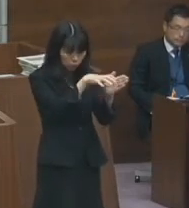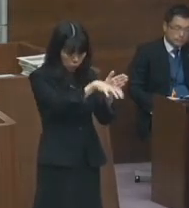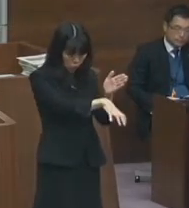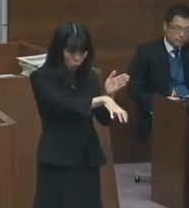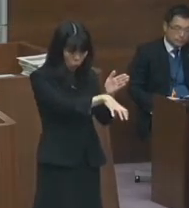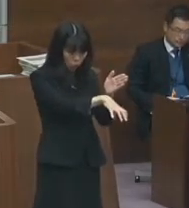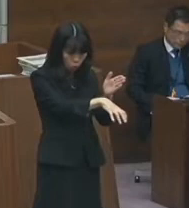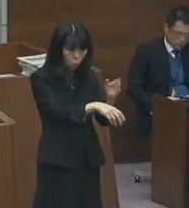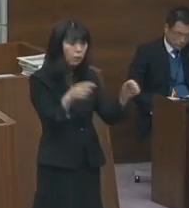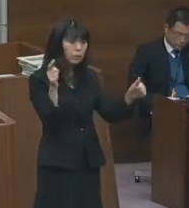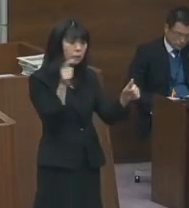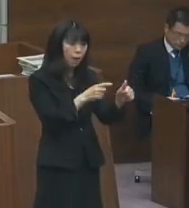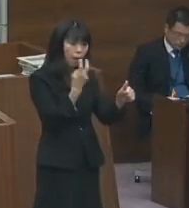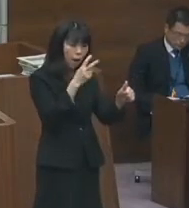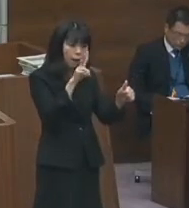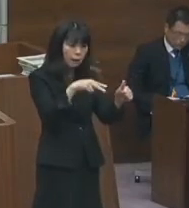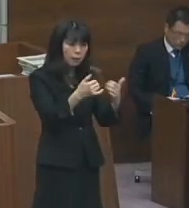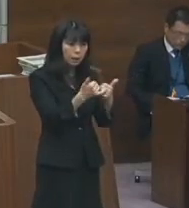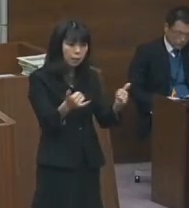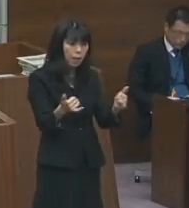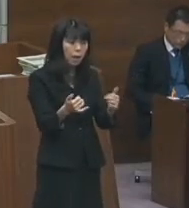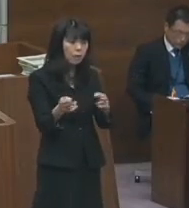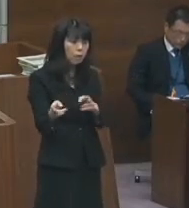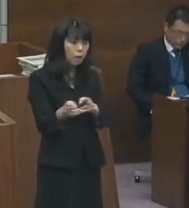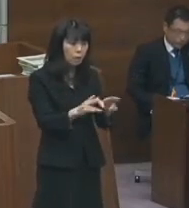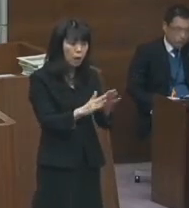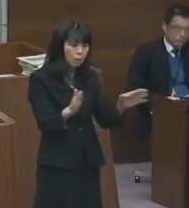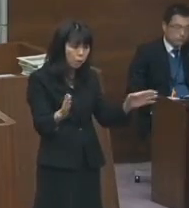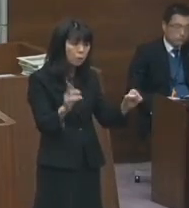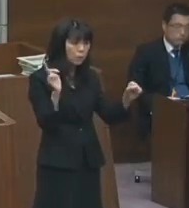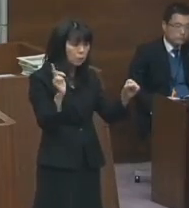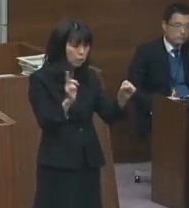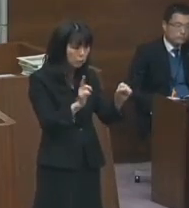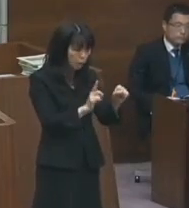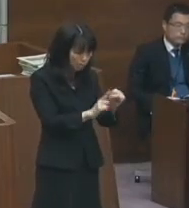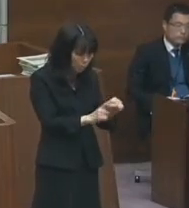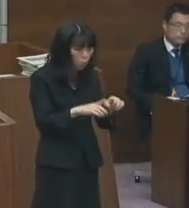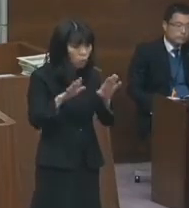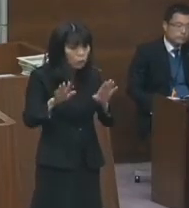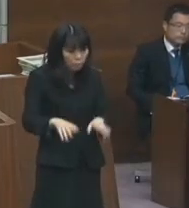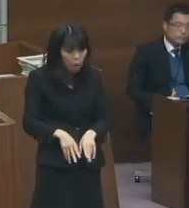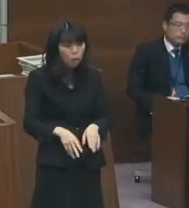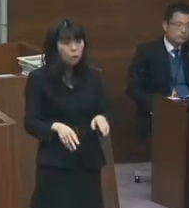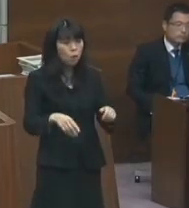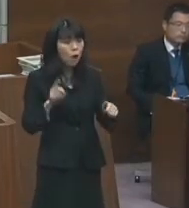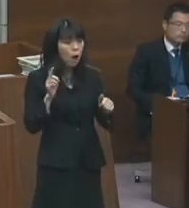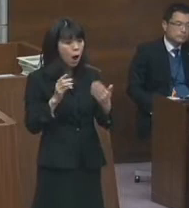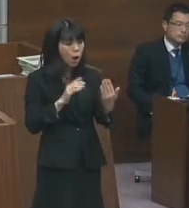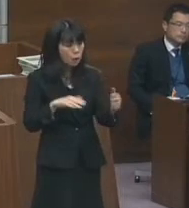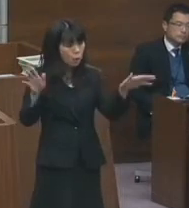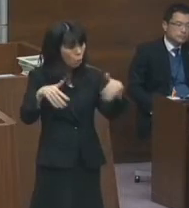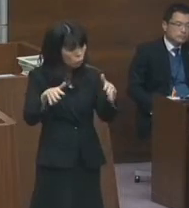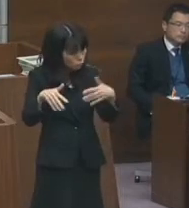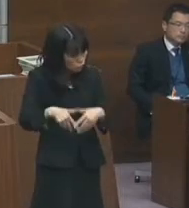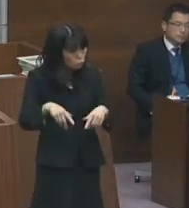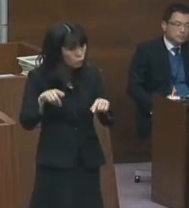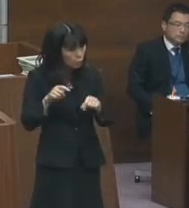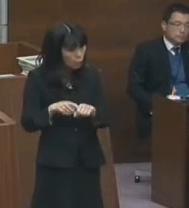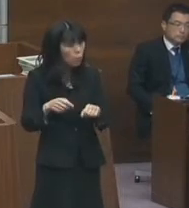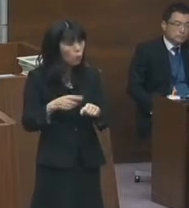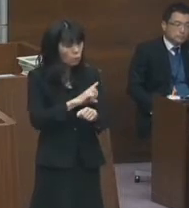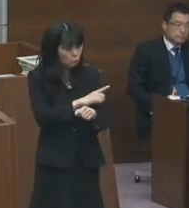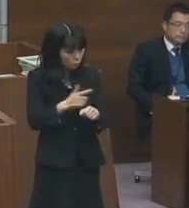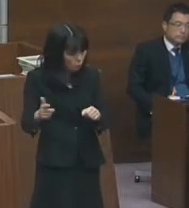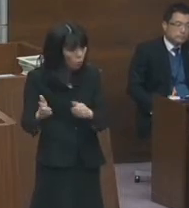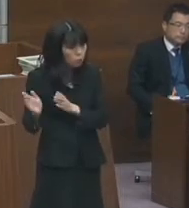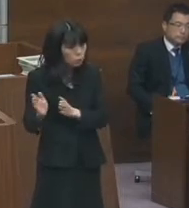度導入に向けて、現在、指定管理者を公募するための募集要項、使用書等を作成しているところでございます